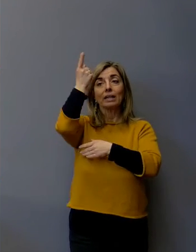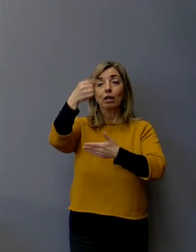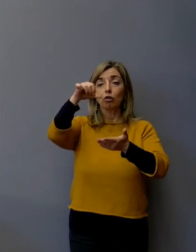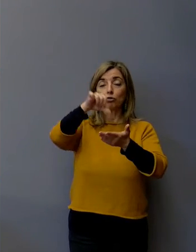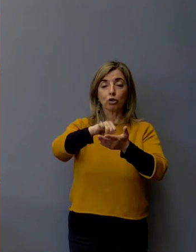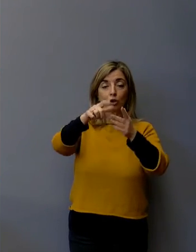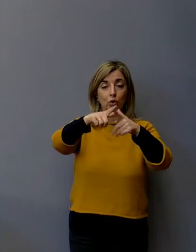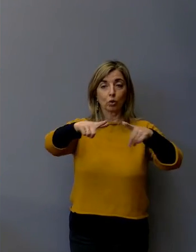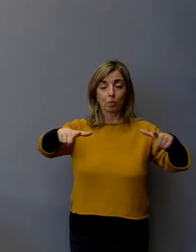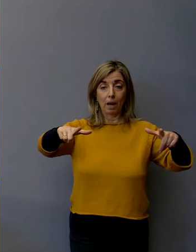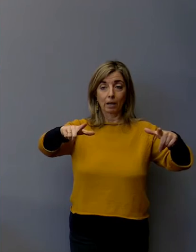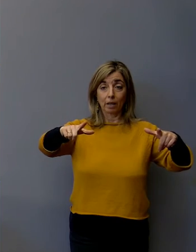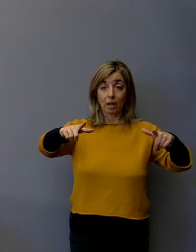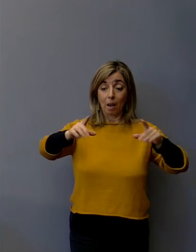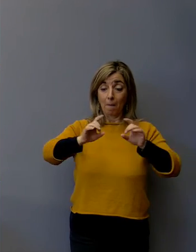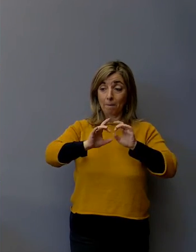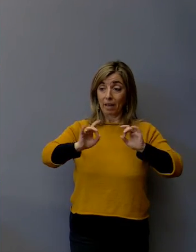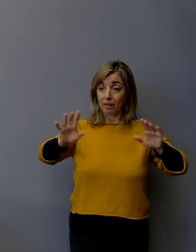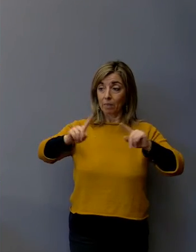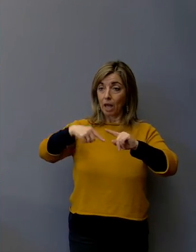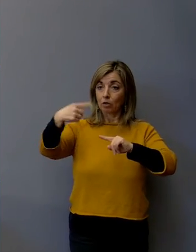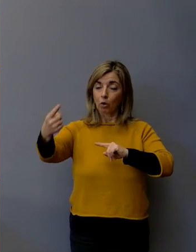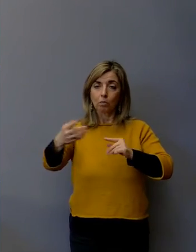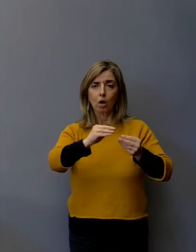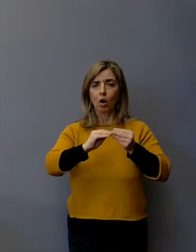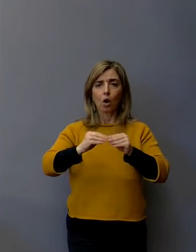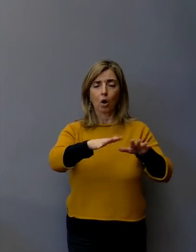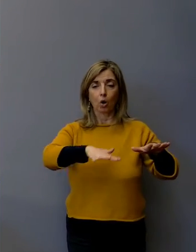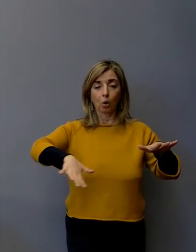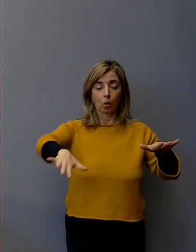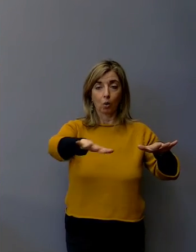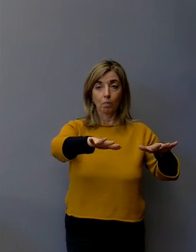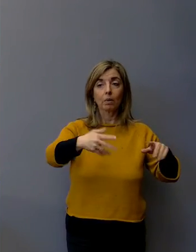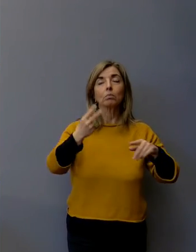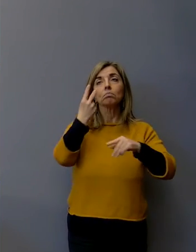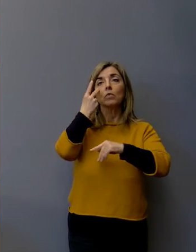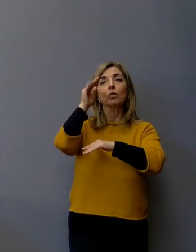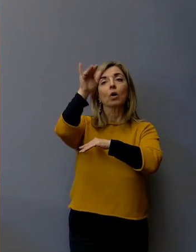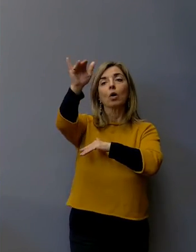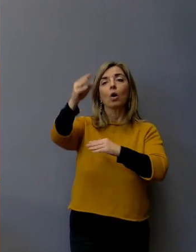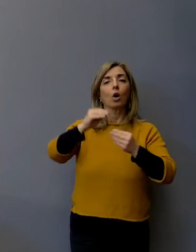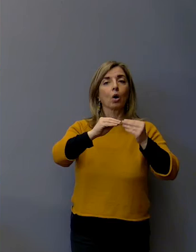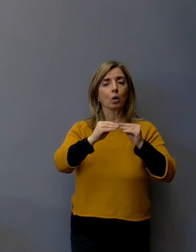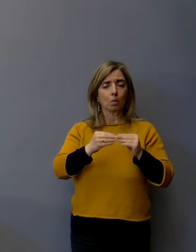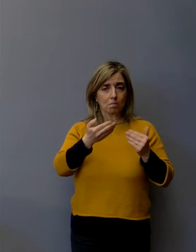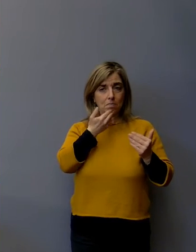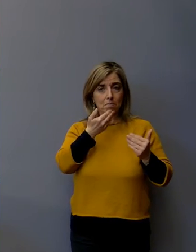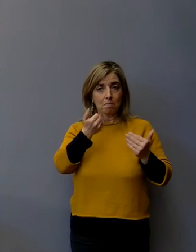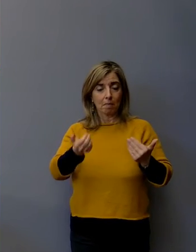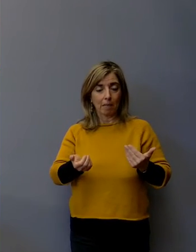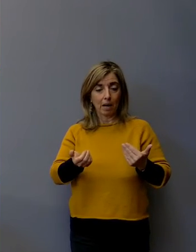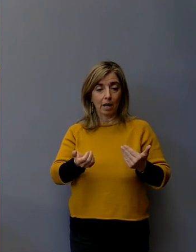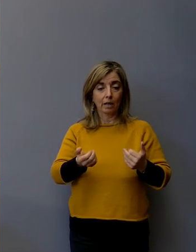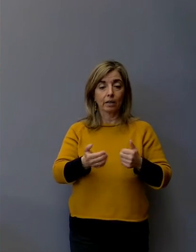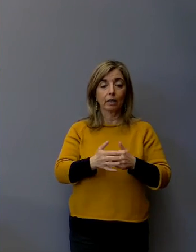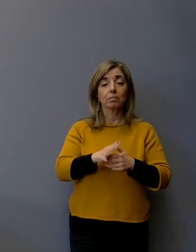mobilità è stata stravolta dalla smart working ecco manca una visione per dirla in breve si può fare ironia sul fatto che spesso ricordiamo che le linee del